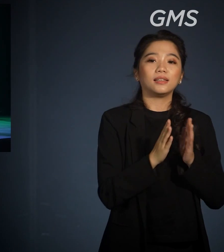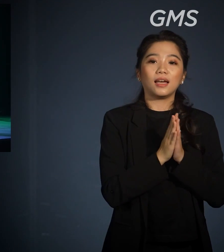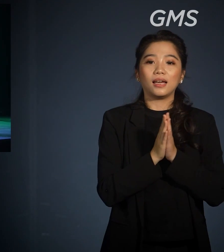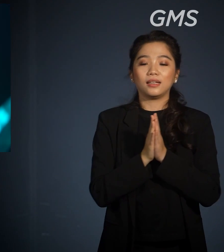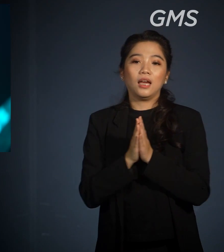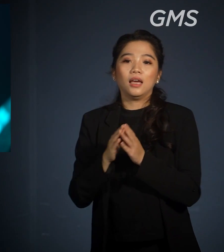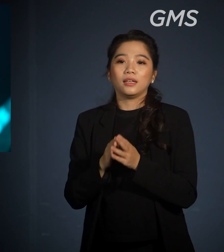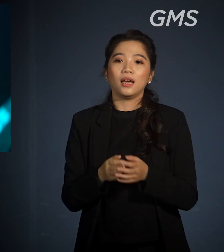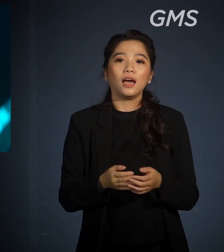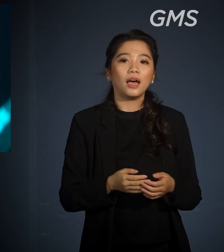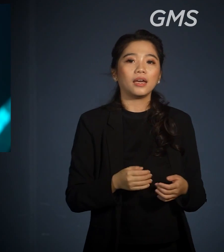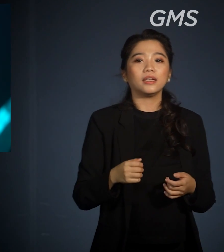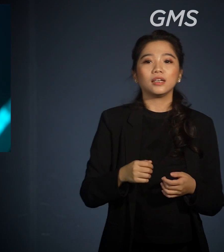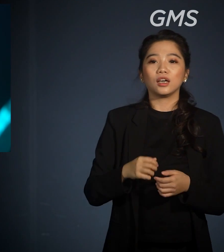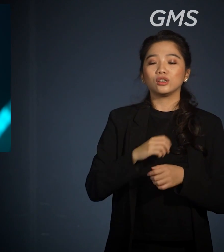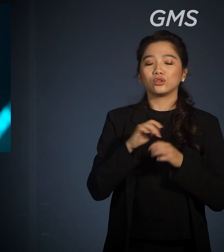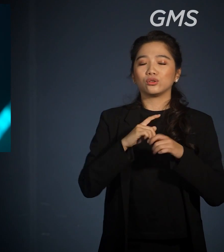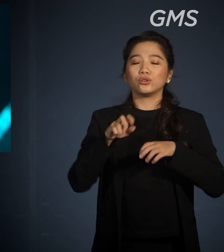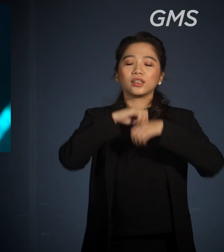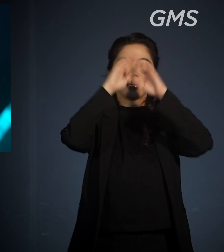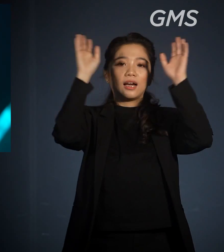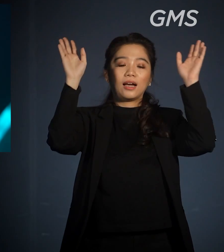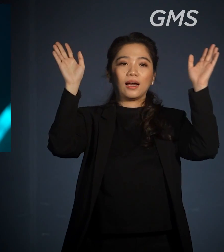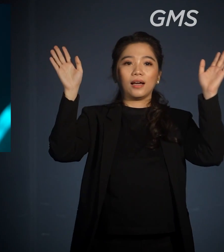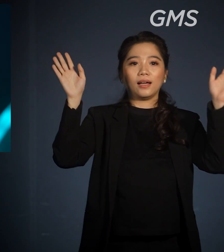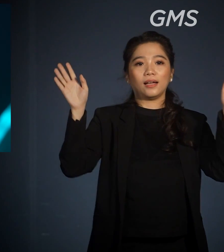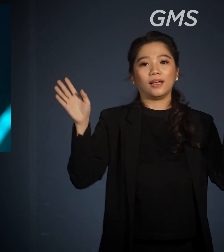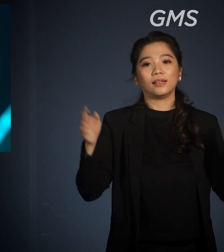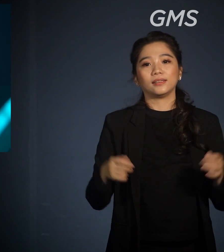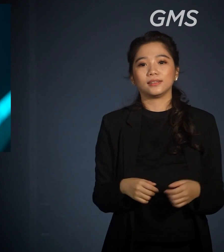dimuliakan dan naik ke surga.